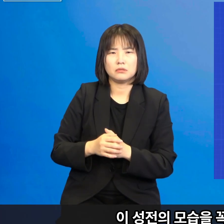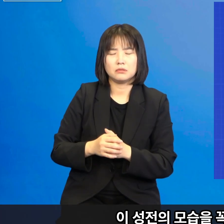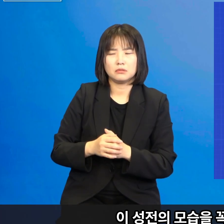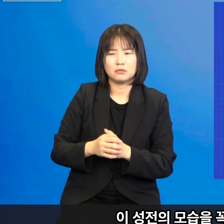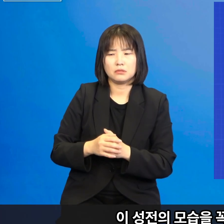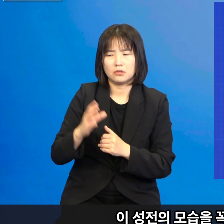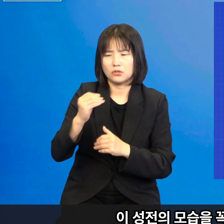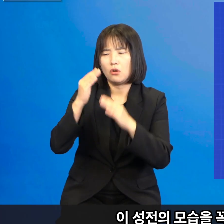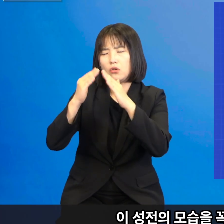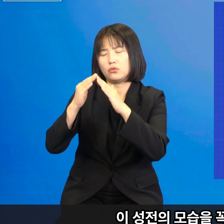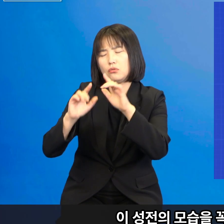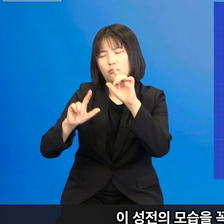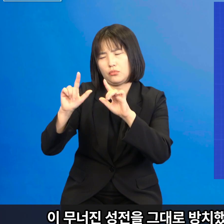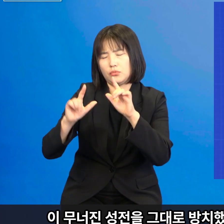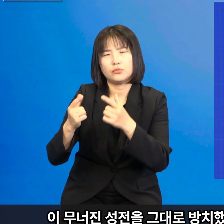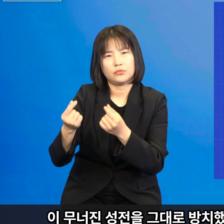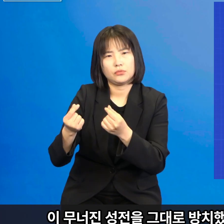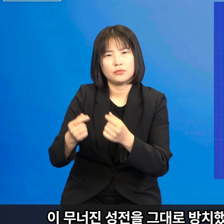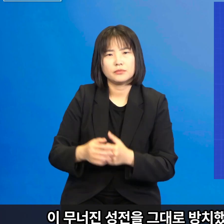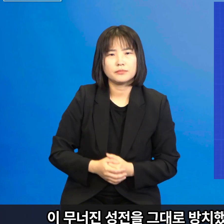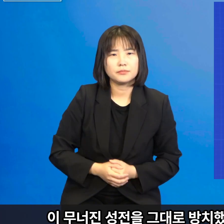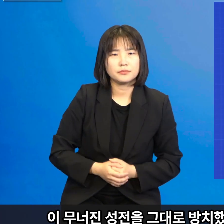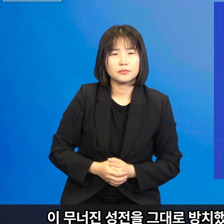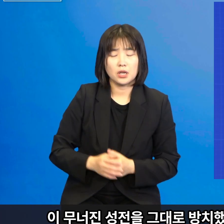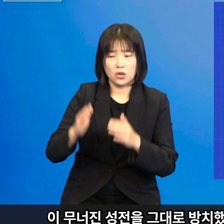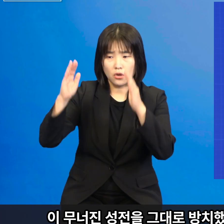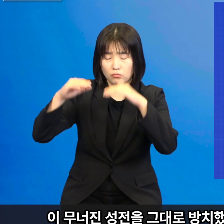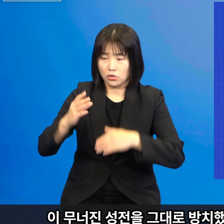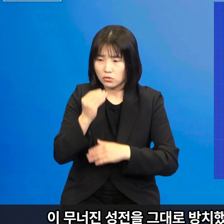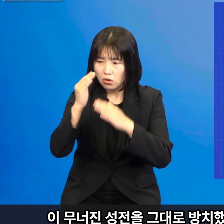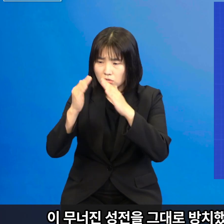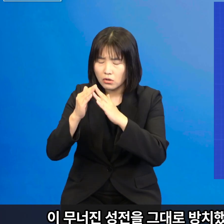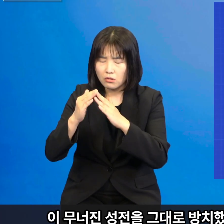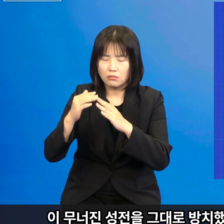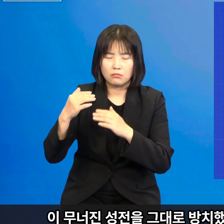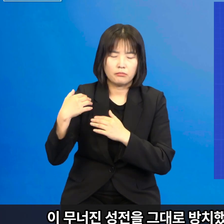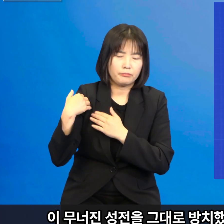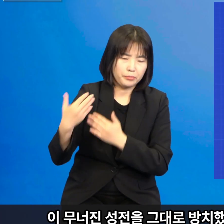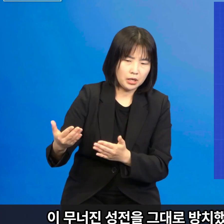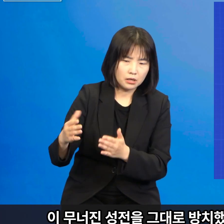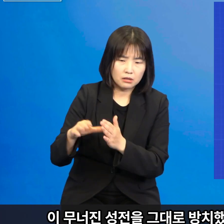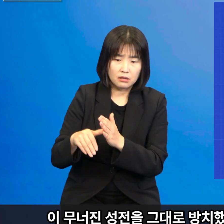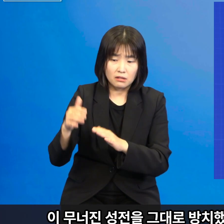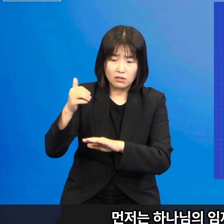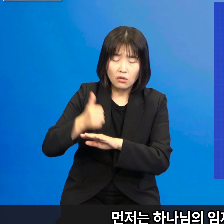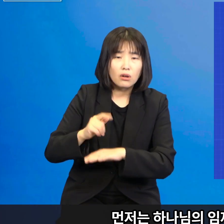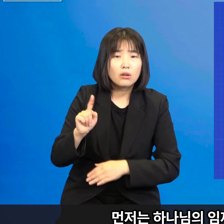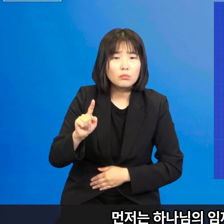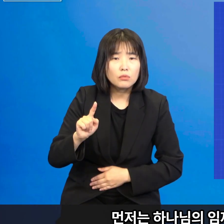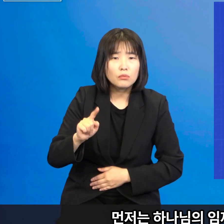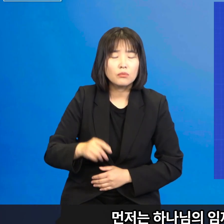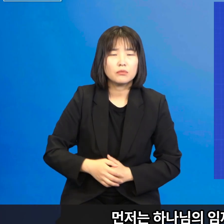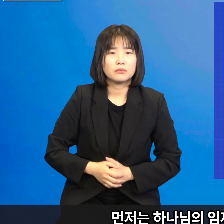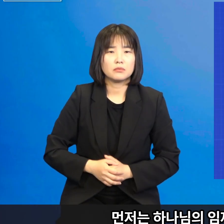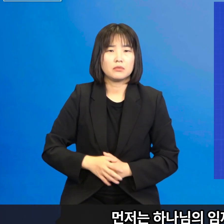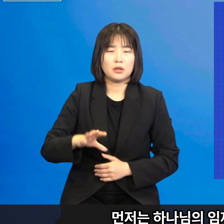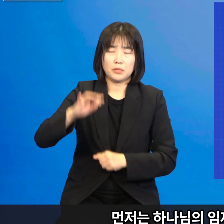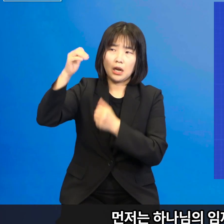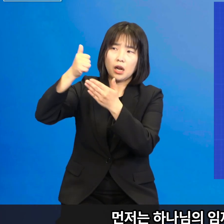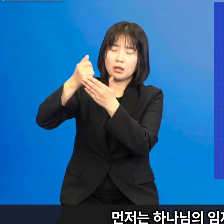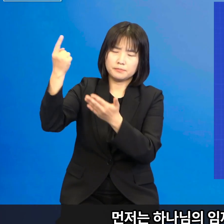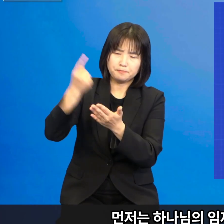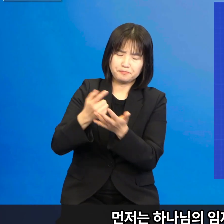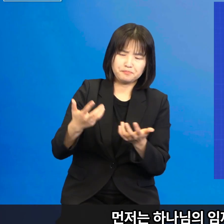보는 것만 같습니다. 이 무너진 성전을 그대로 방치했을 때의 결과는 참 참담했습니다. 먼저는 하나님의